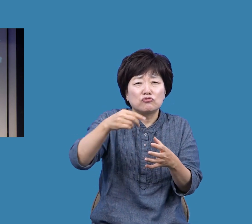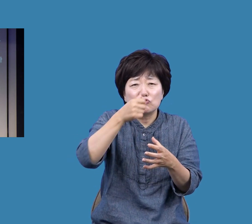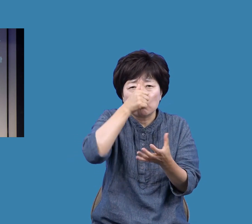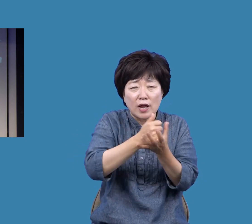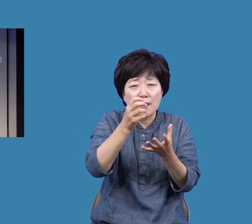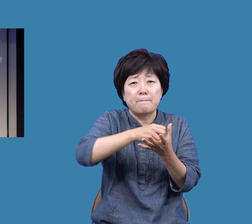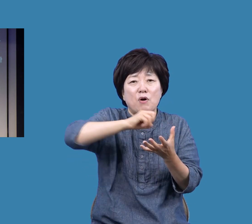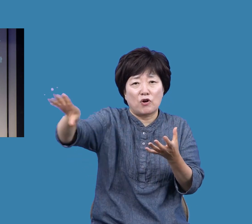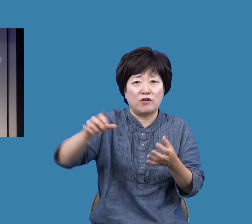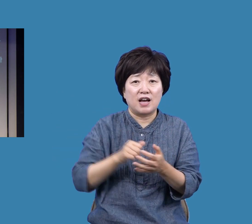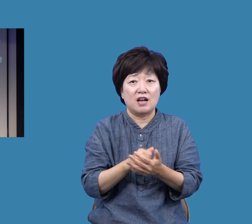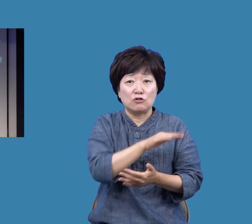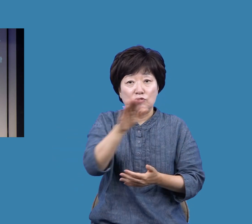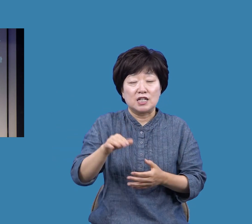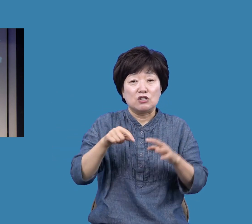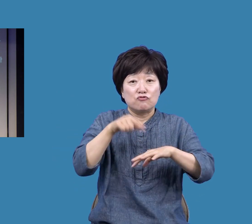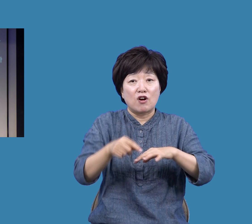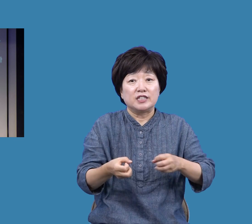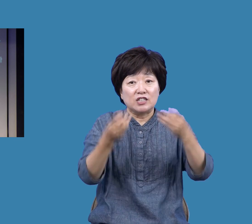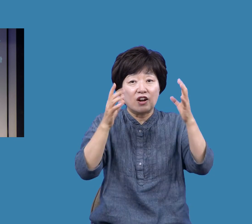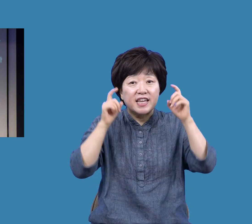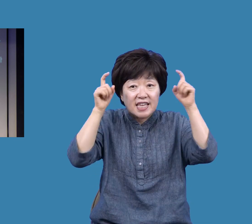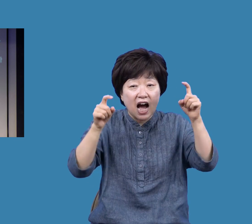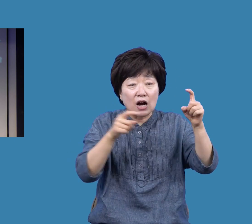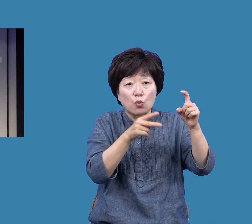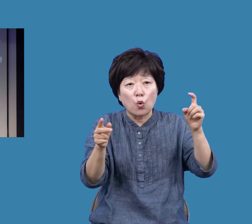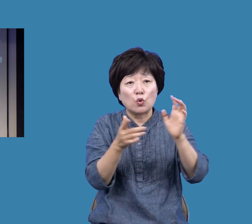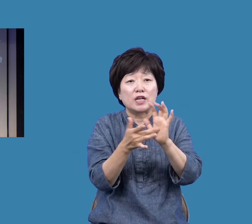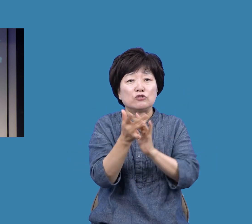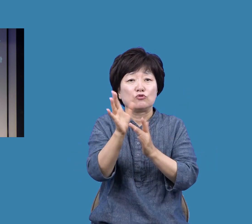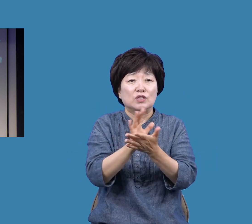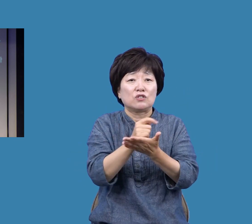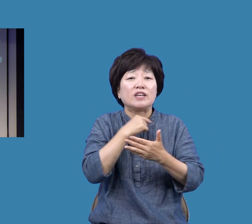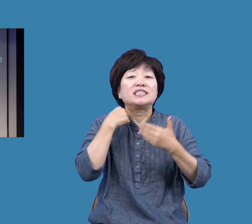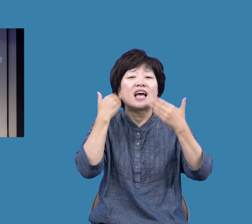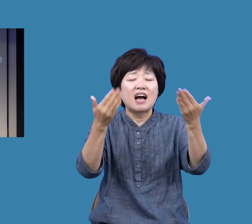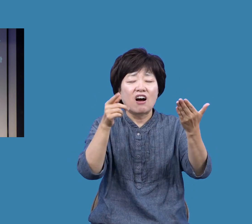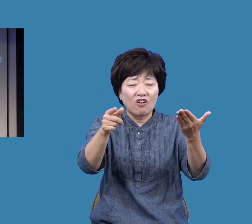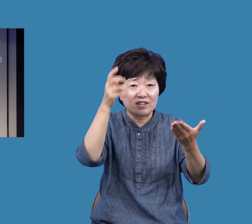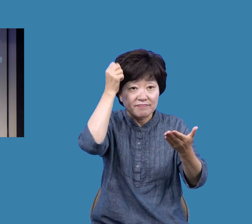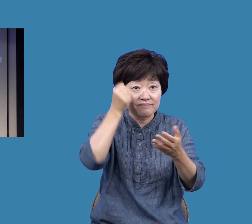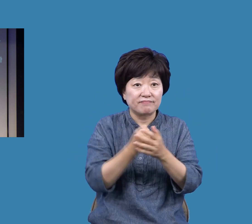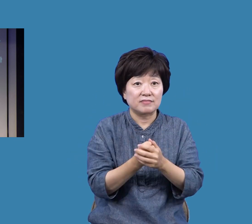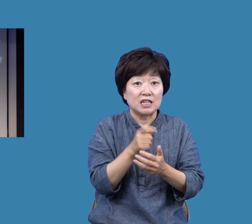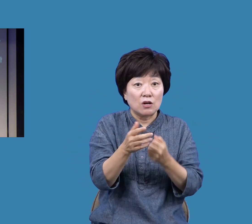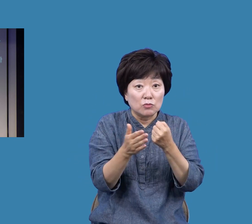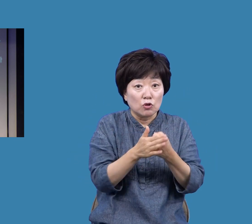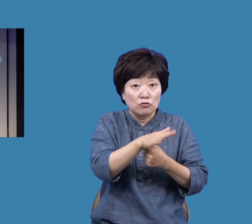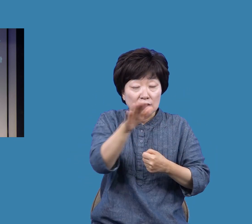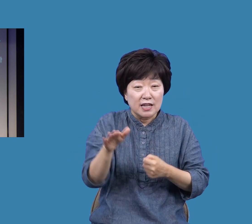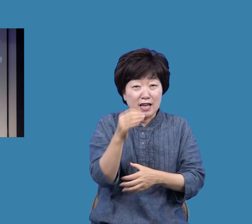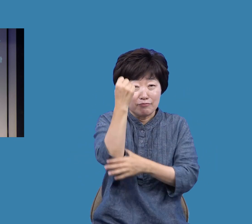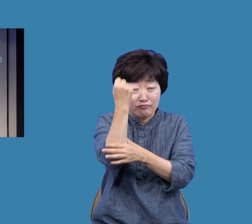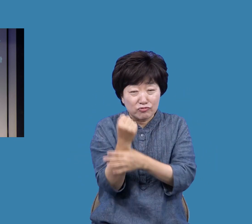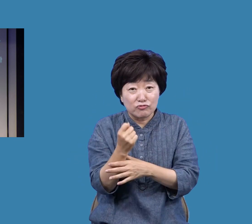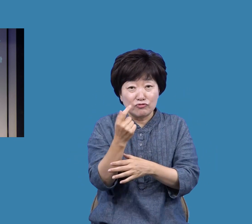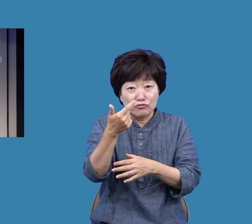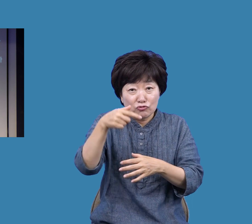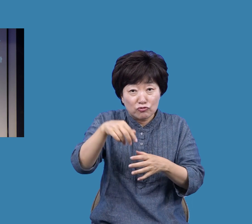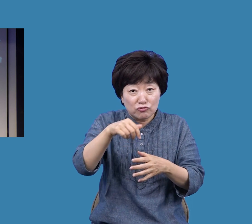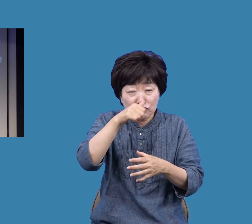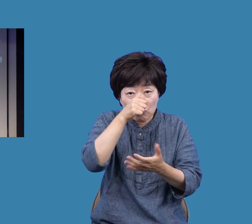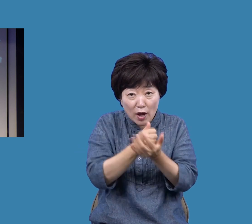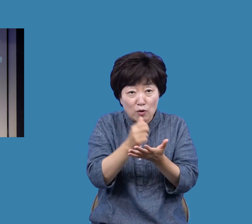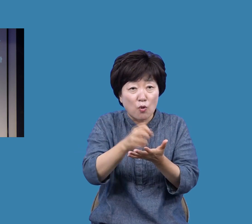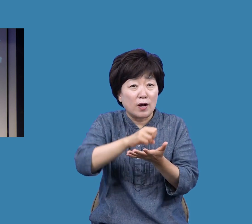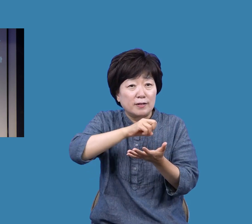희생되셨느니라. 이러므로 우리가 명절을 지키되 묵은 누룩으로도 말고 악하고 악의에 찬 누룩으로도 말고 누룩이